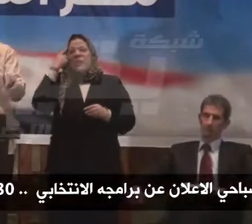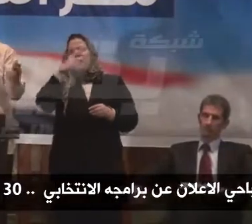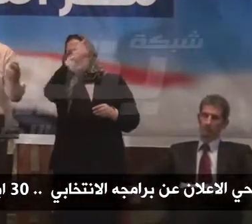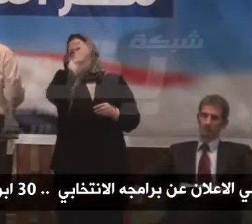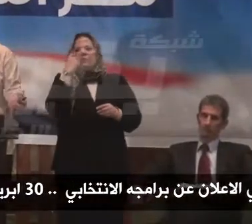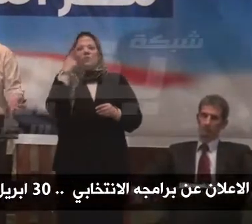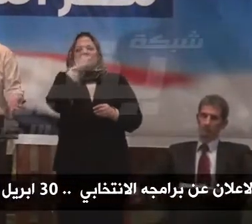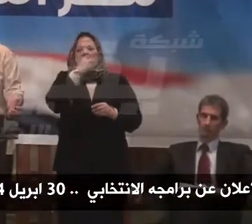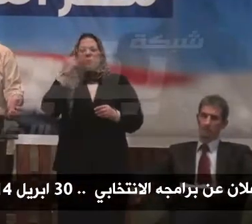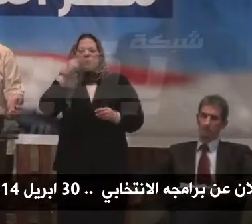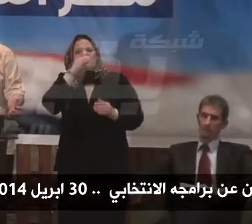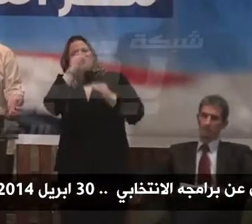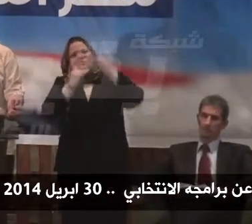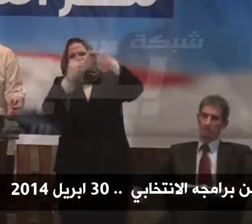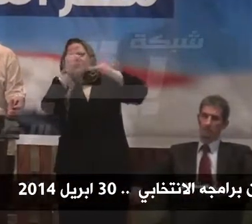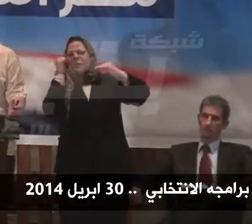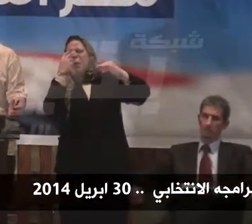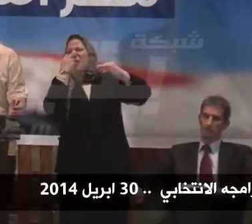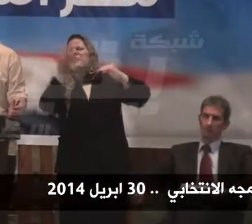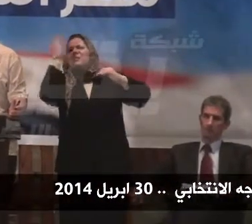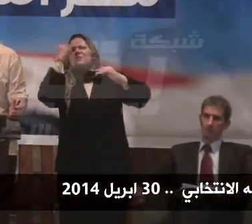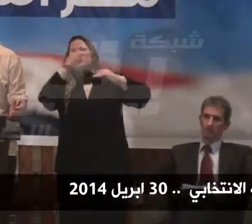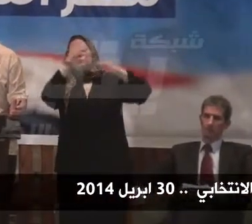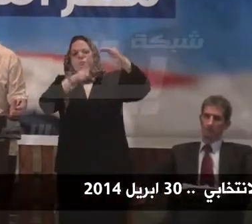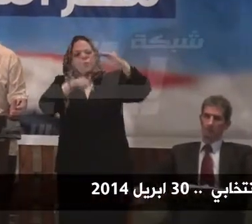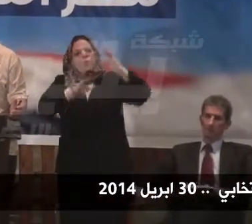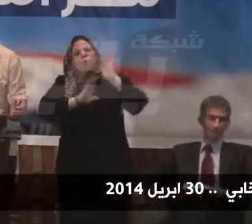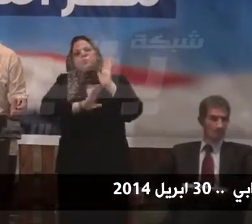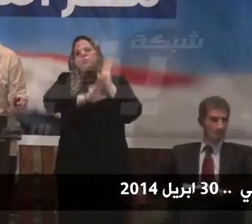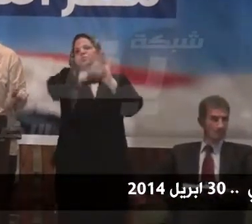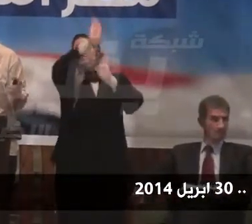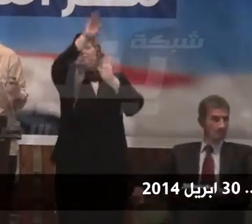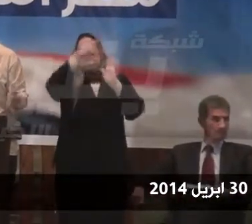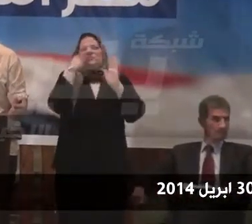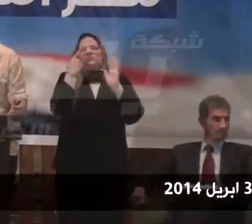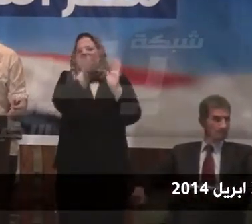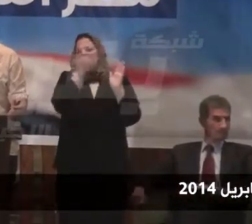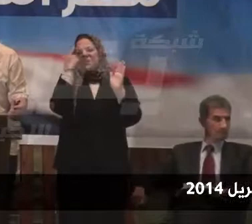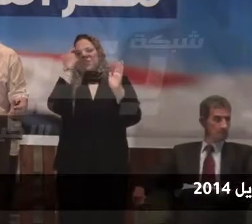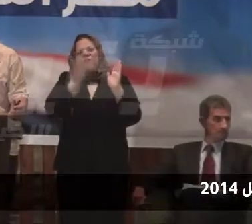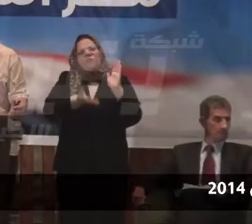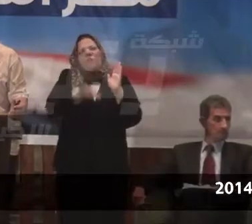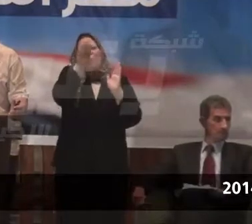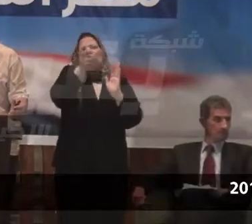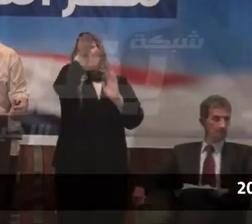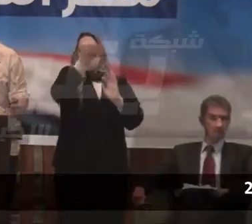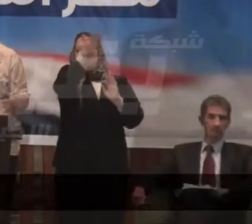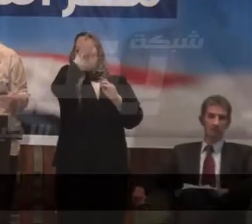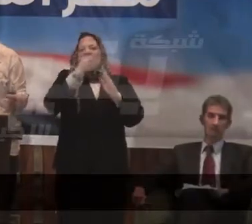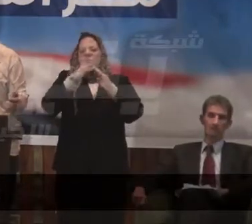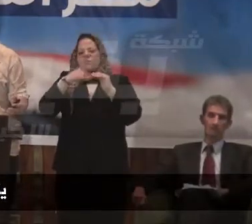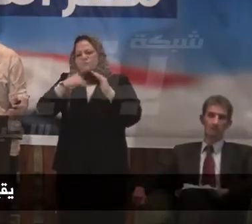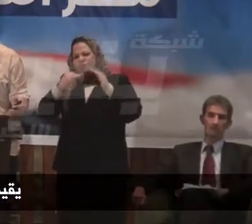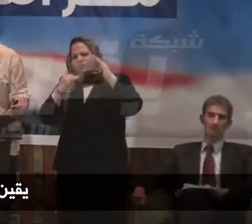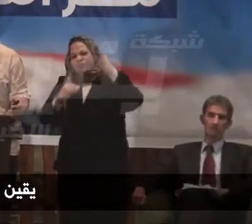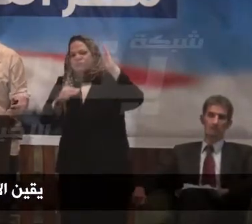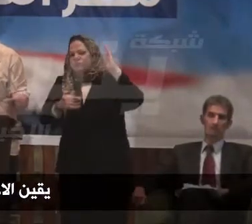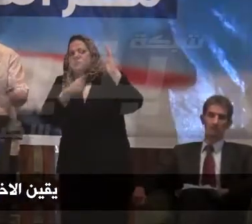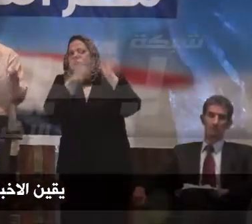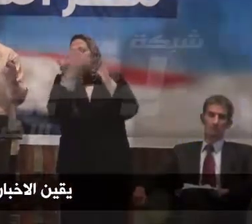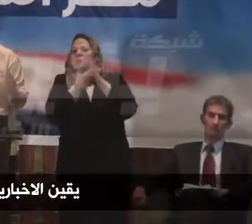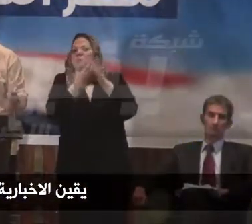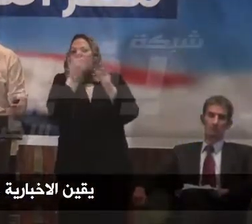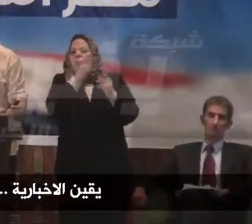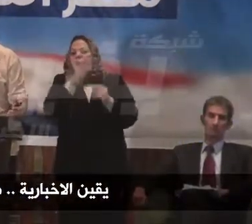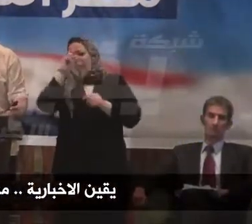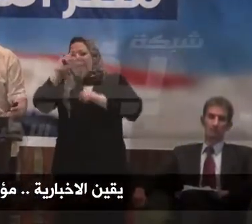كانت متخلفه عنا بزمن طويل اصبحت الان تتفوق علينا، بيننا وبينها مسافه.